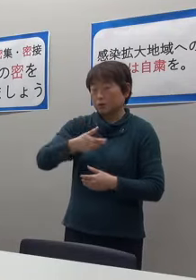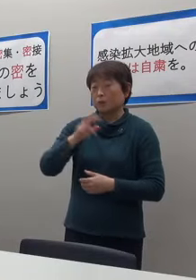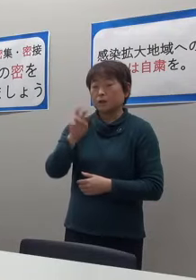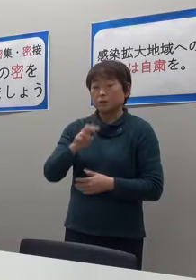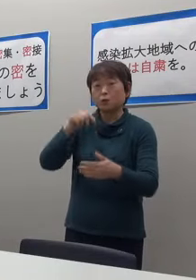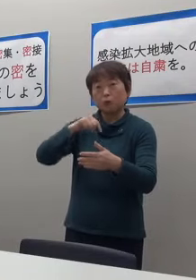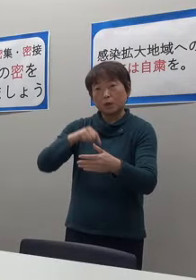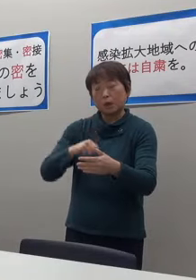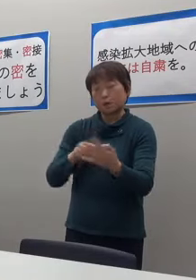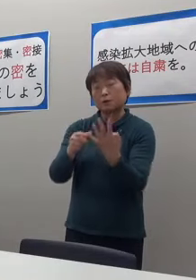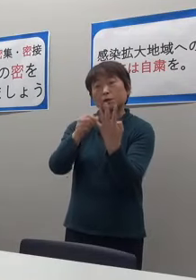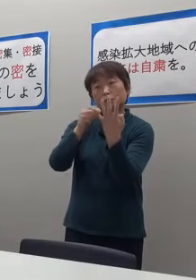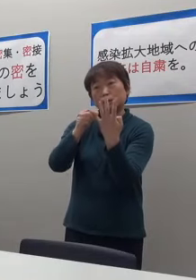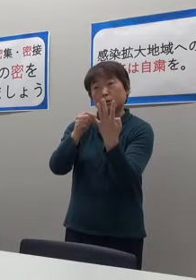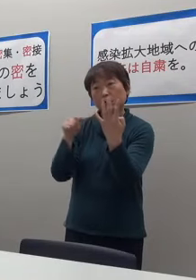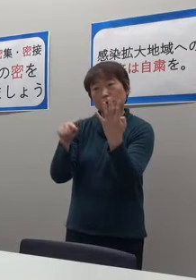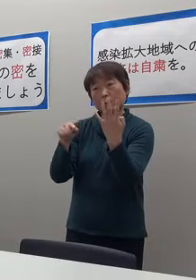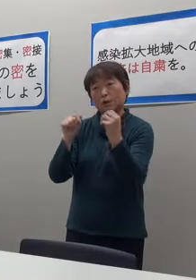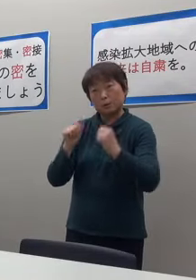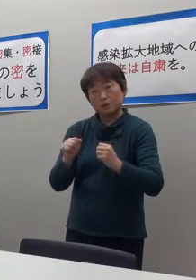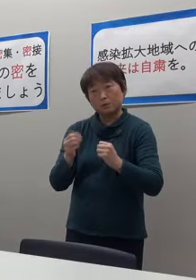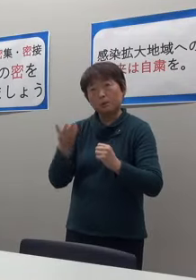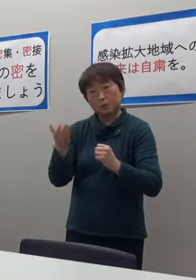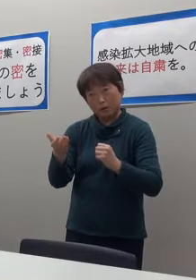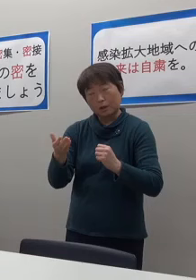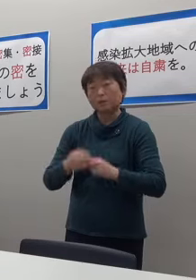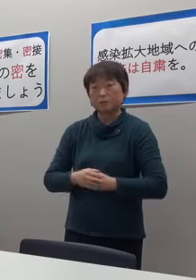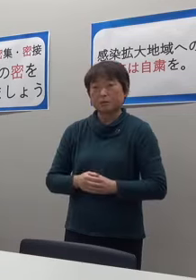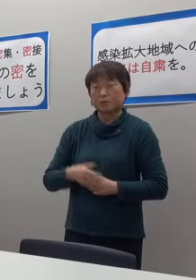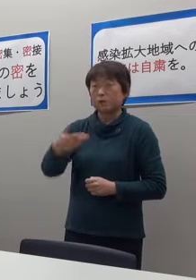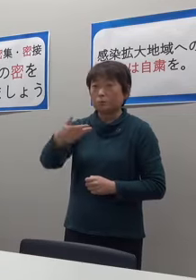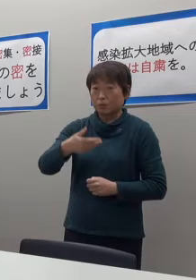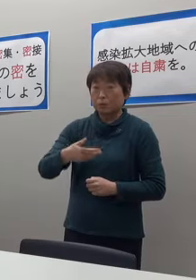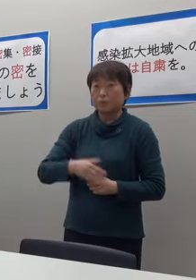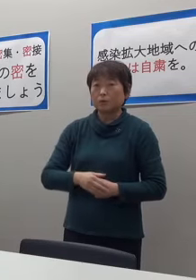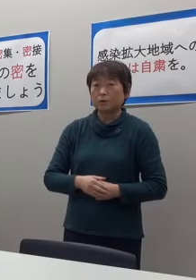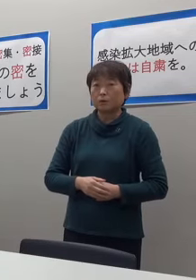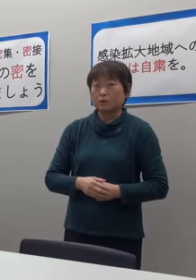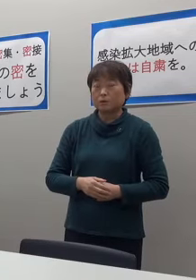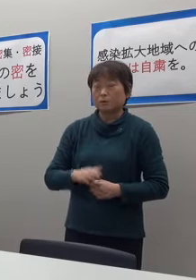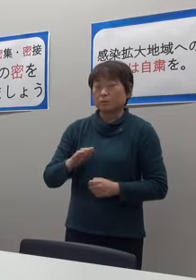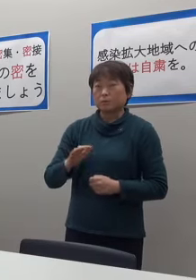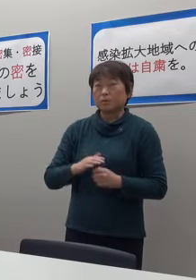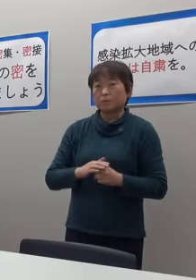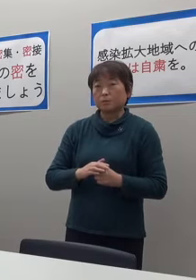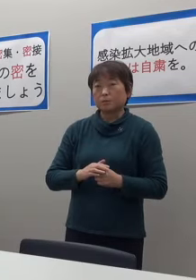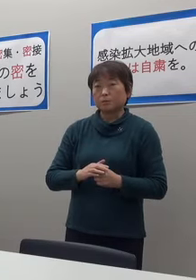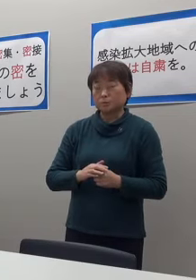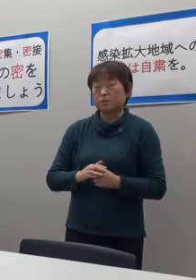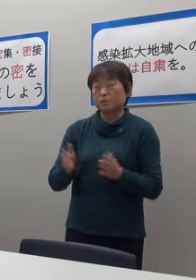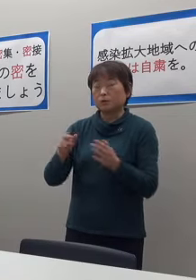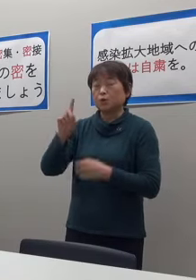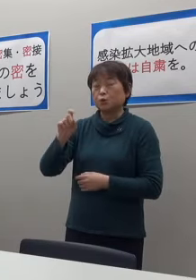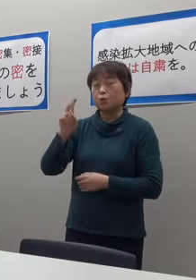か。 そうです、その通りです。はい、 だとちょっと私も不明瞭であれなんですけど、これからその11名、まあ、結局12名